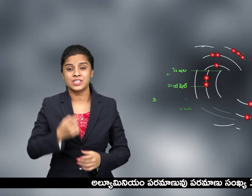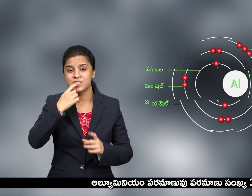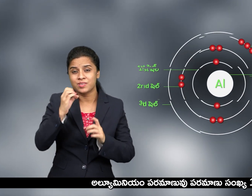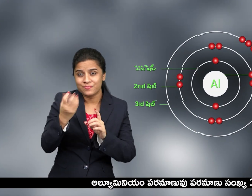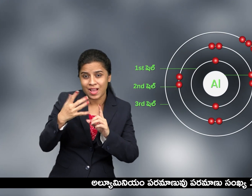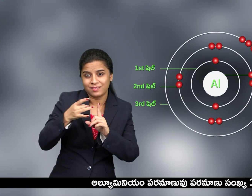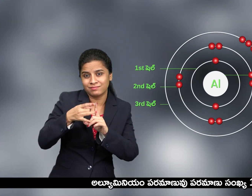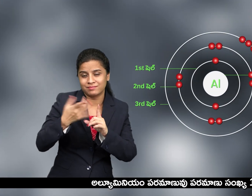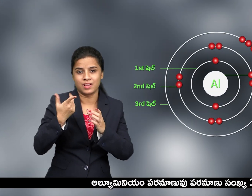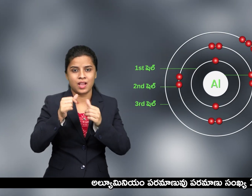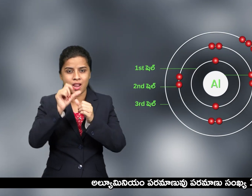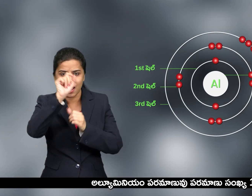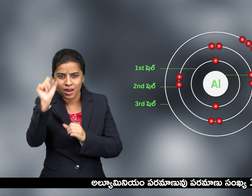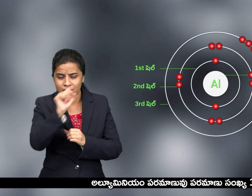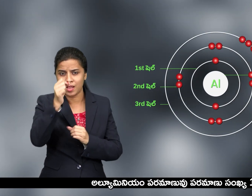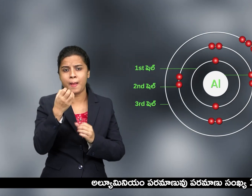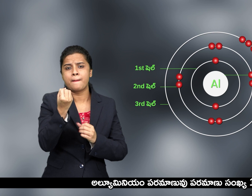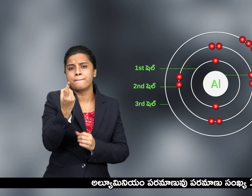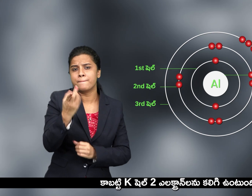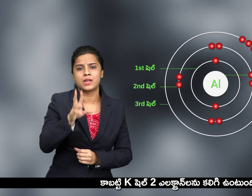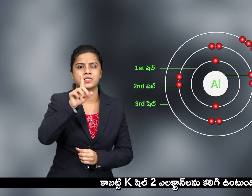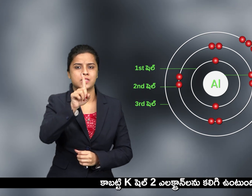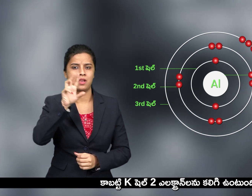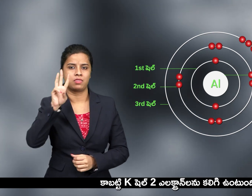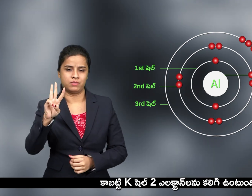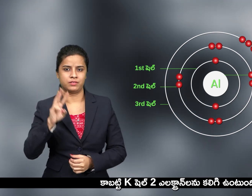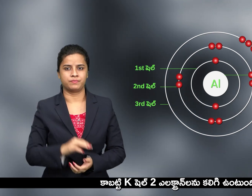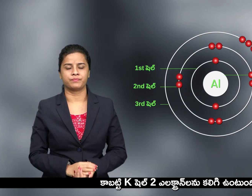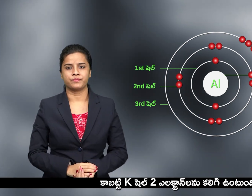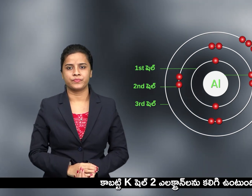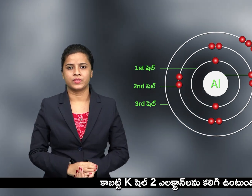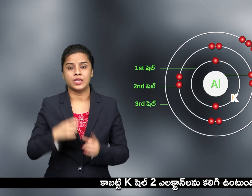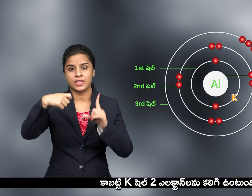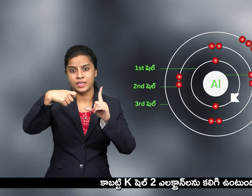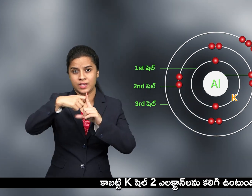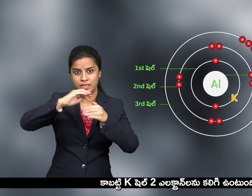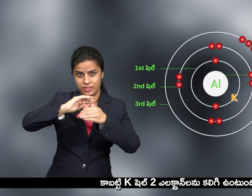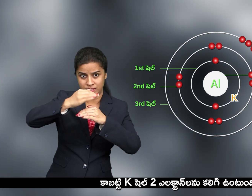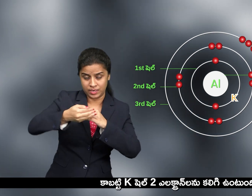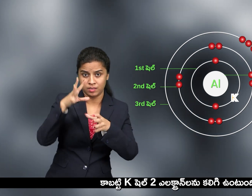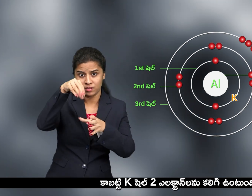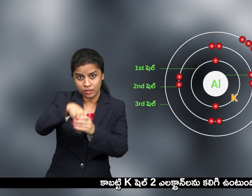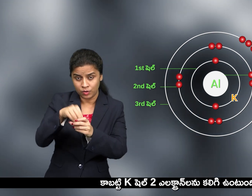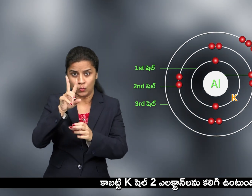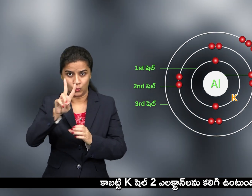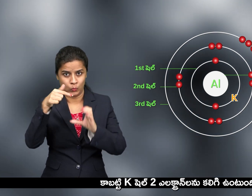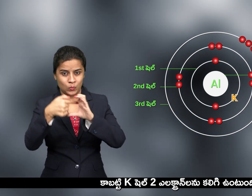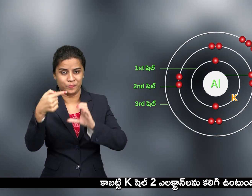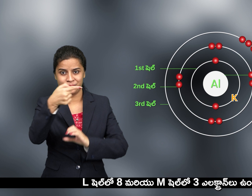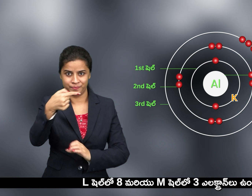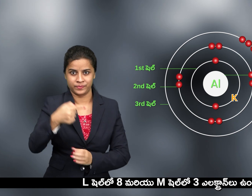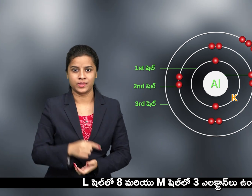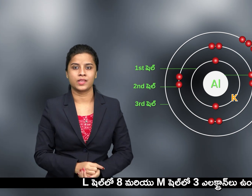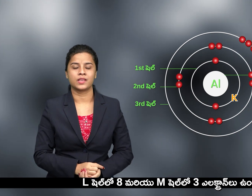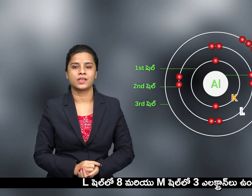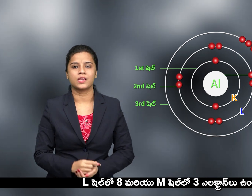అల్యూమినియం పరమాణువు పరమాణు సంఖ్య 13. కాబట్టి K షెల్ 2 ఎలక్ట్రాన్లను కలిగి ఉంటుంది.